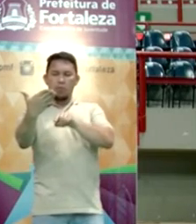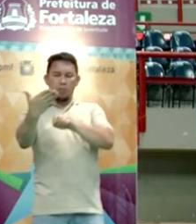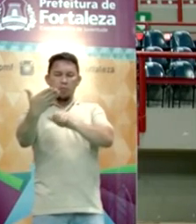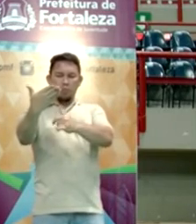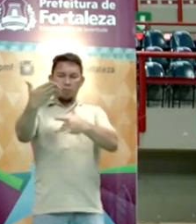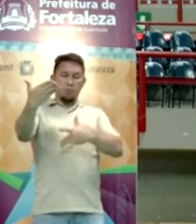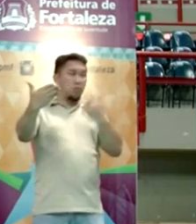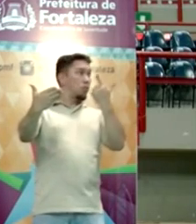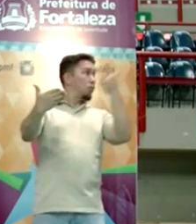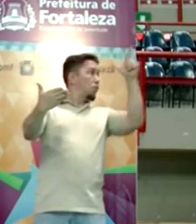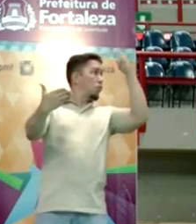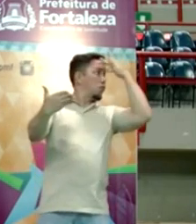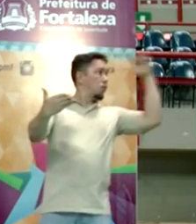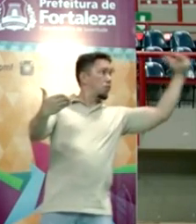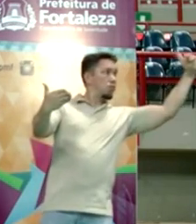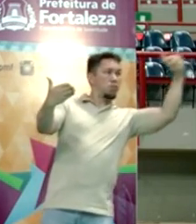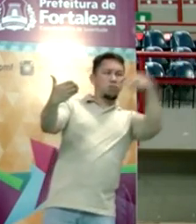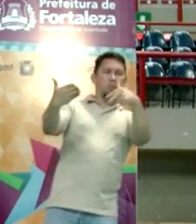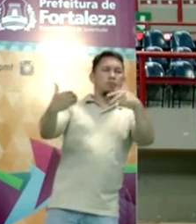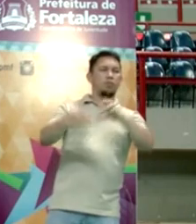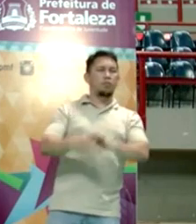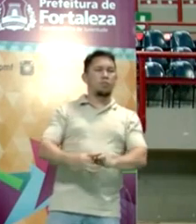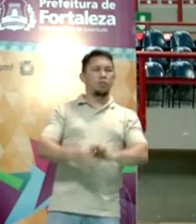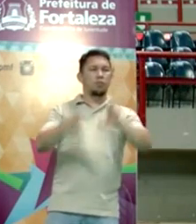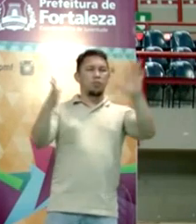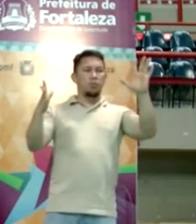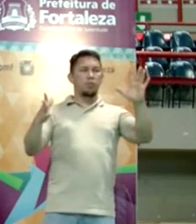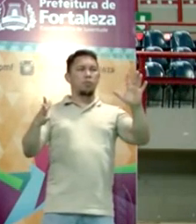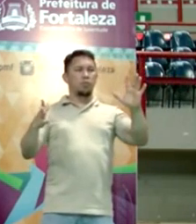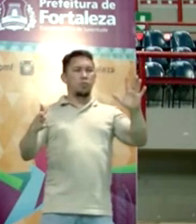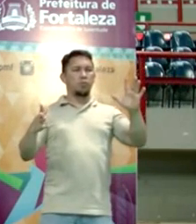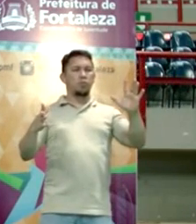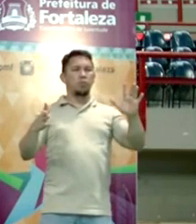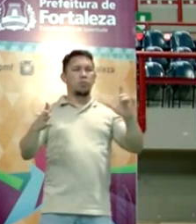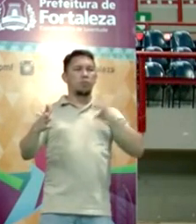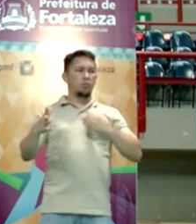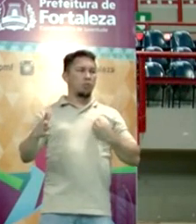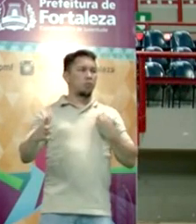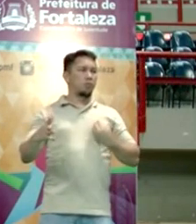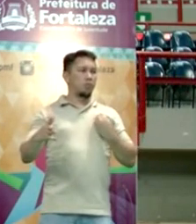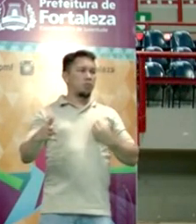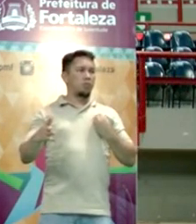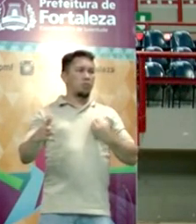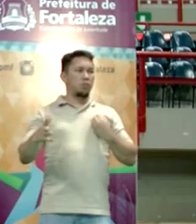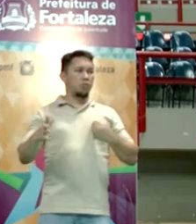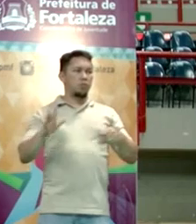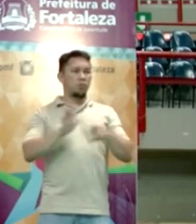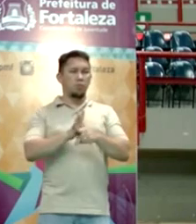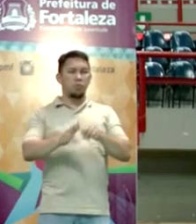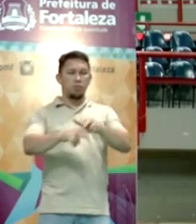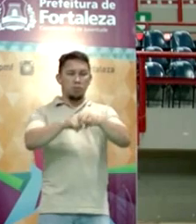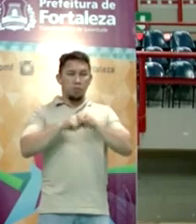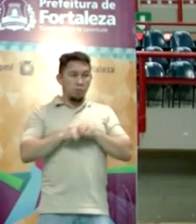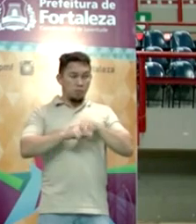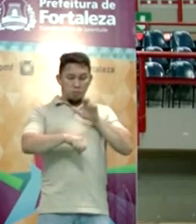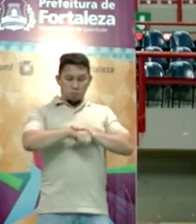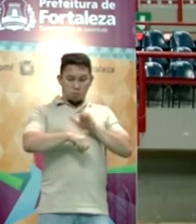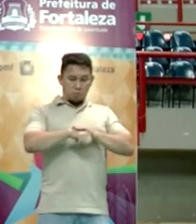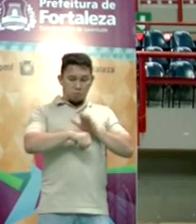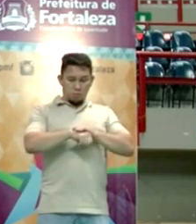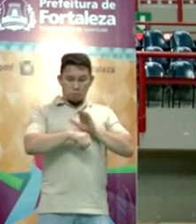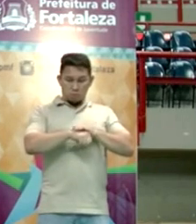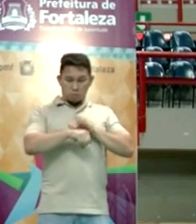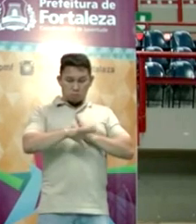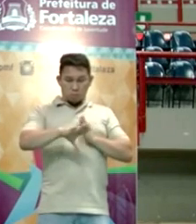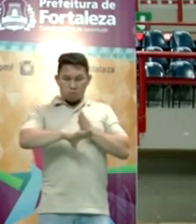texto. Outras pessoas vão ver. Você também se torna autor nesse momento. Então, a atitude